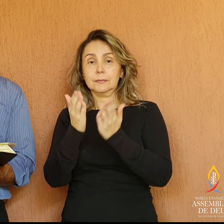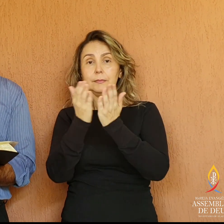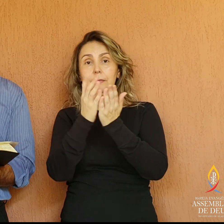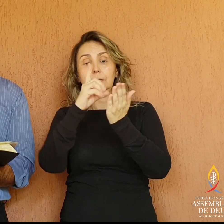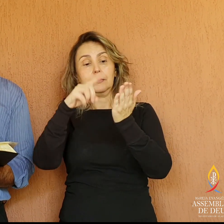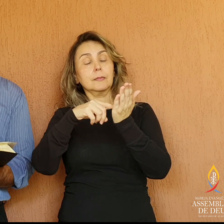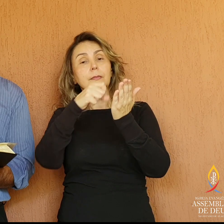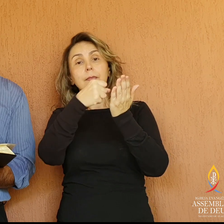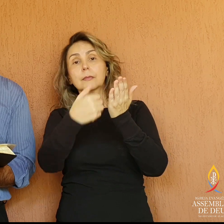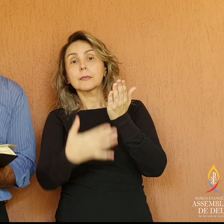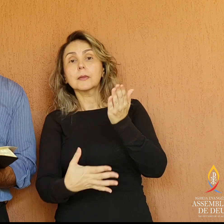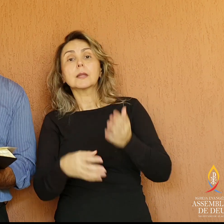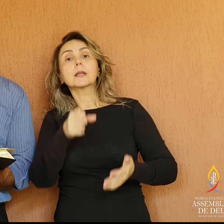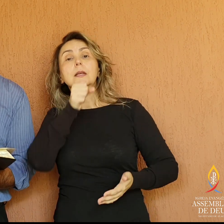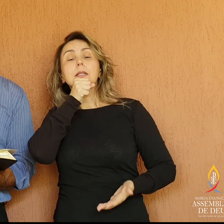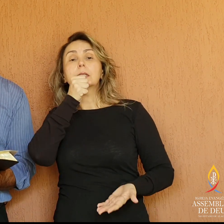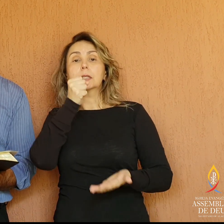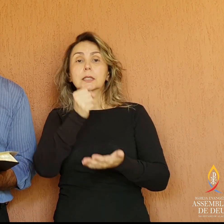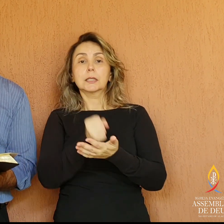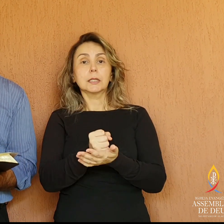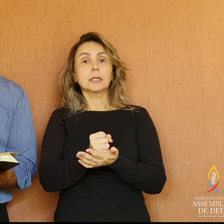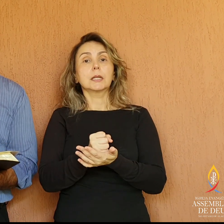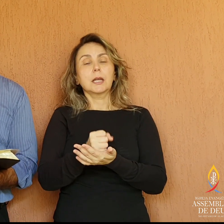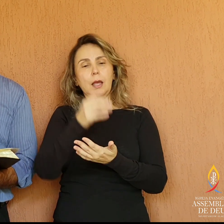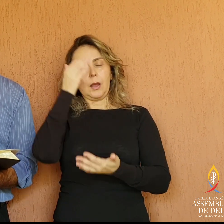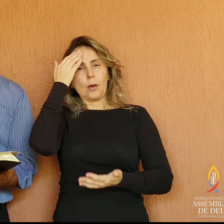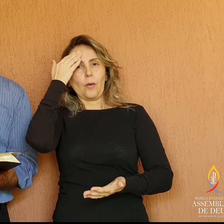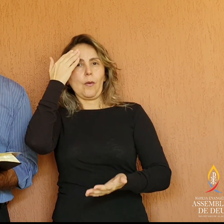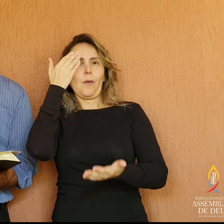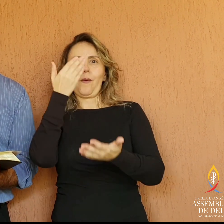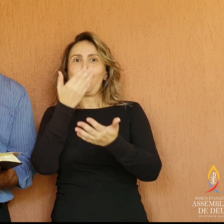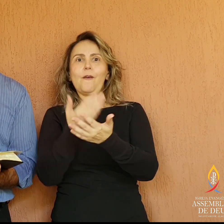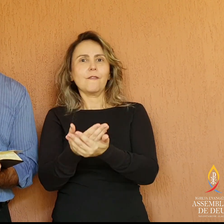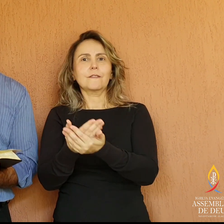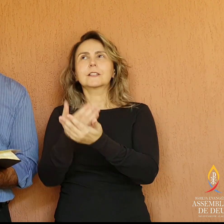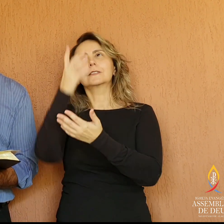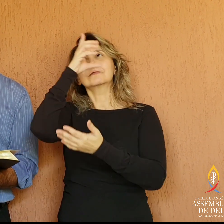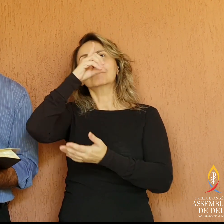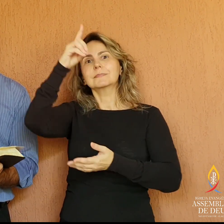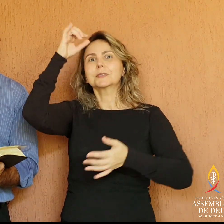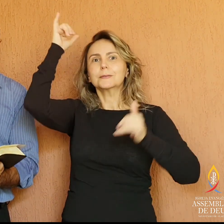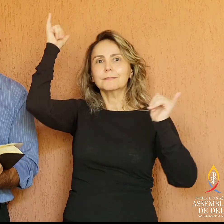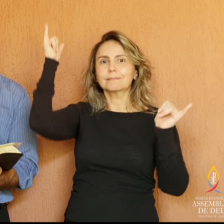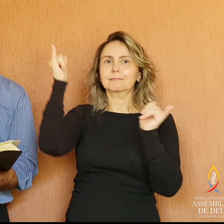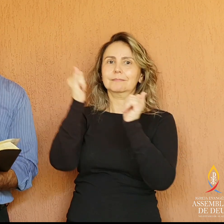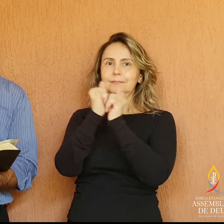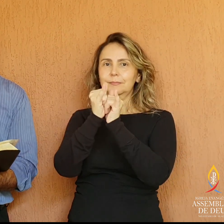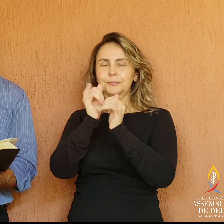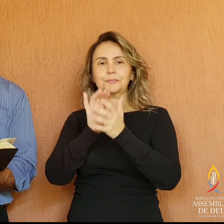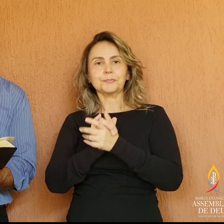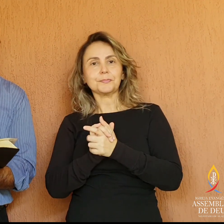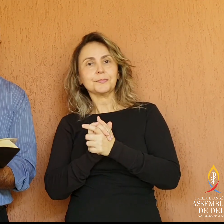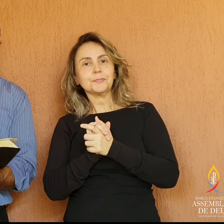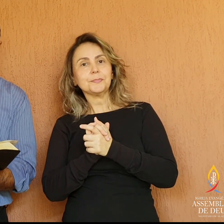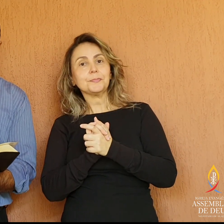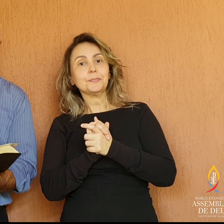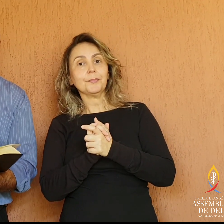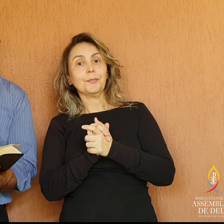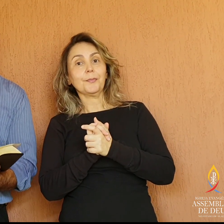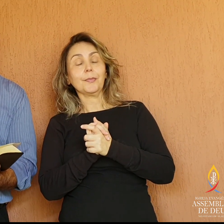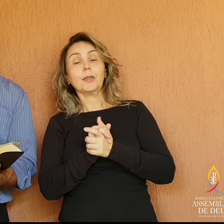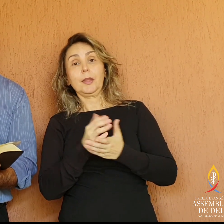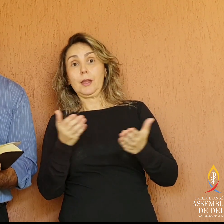Testamento sobre a confiança deles em Deus perdoá-los. O segundo tópico